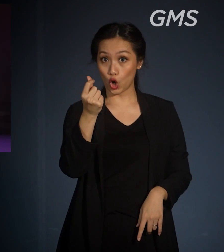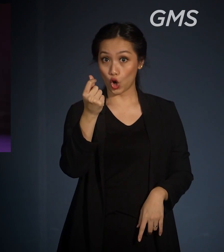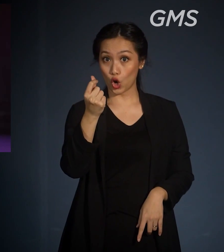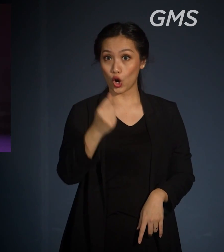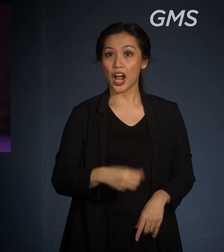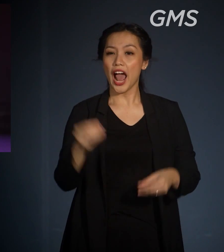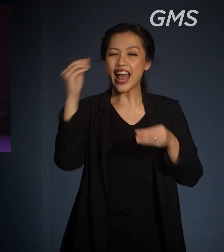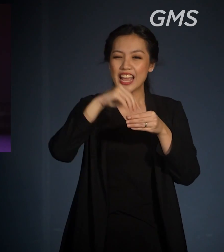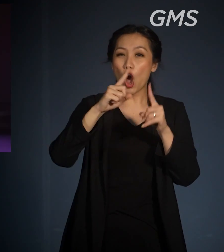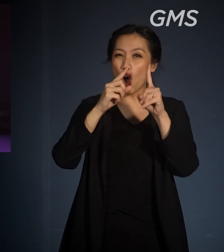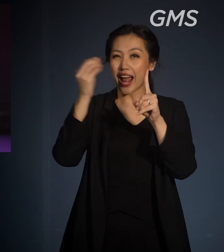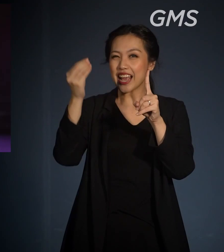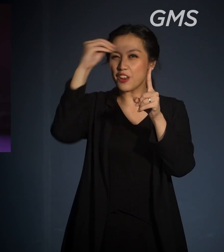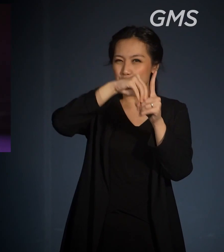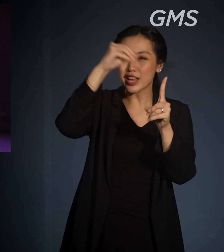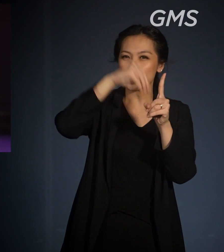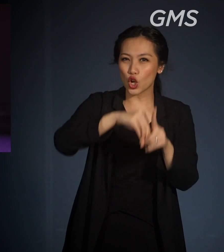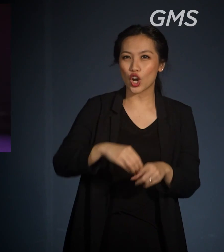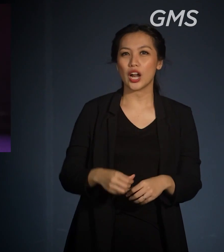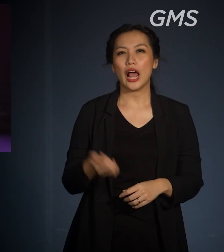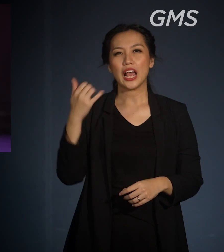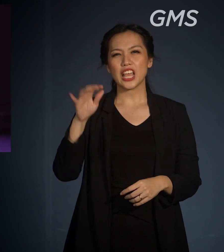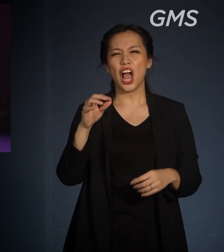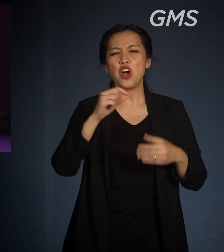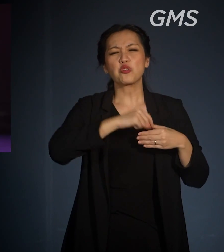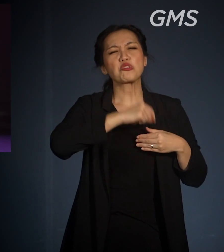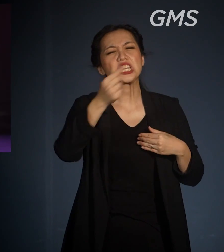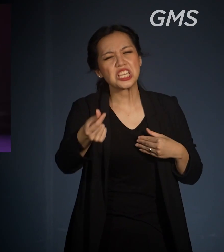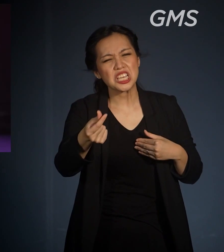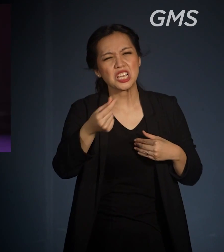investor kehidupan yang rugi, tanda tanya.